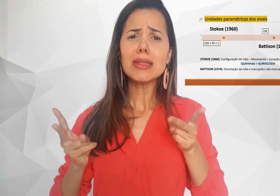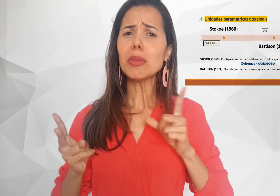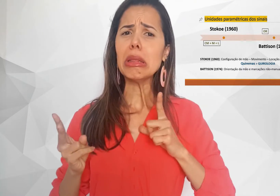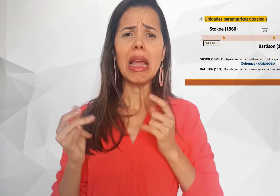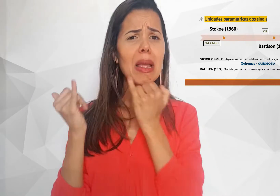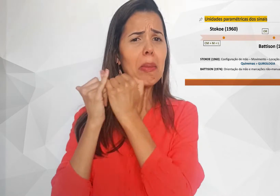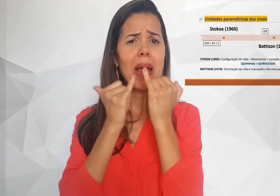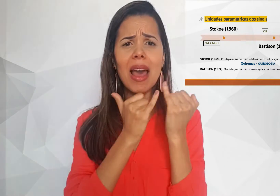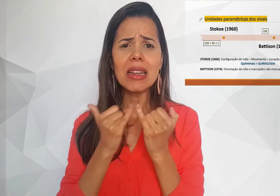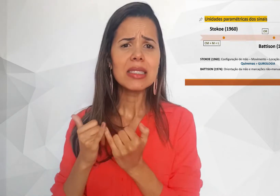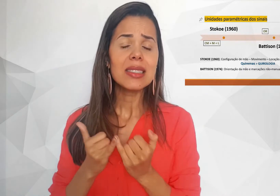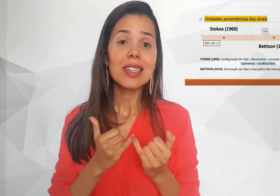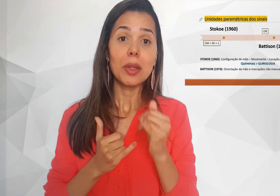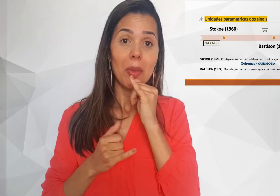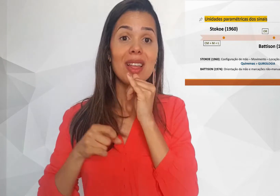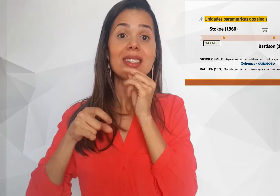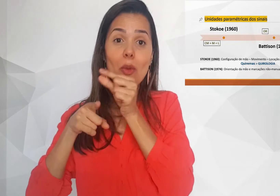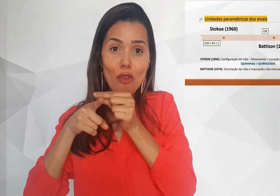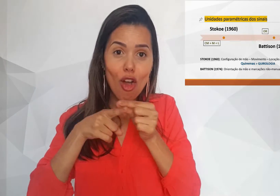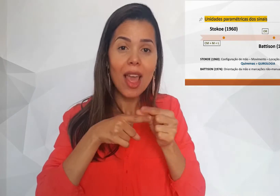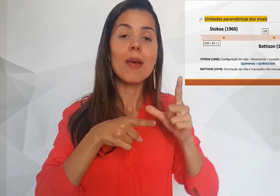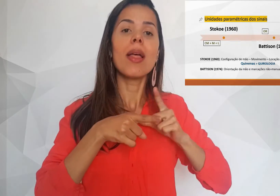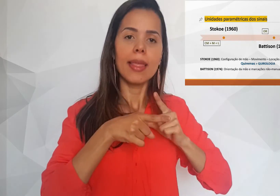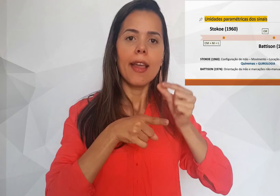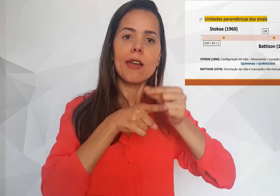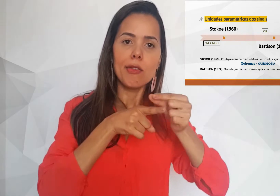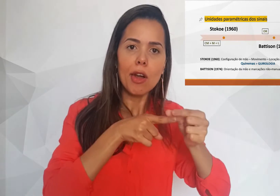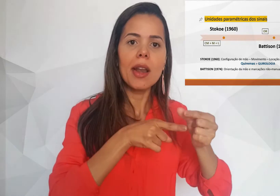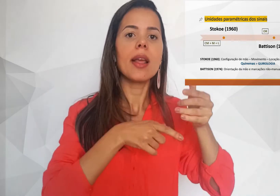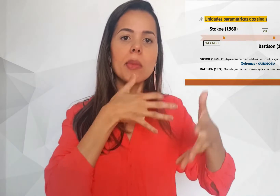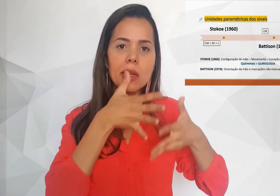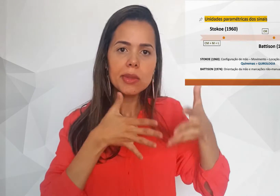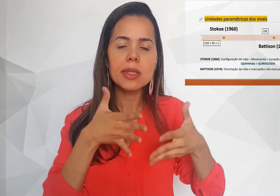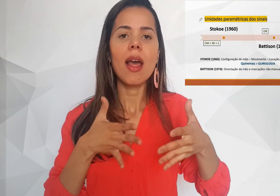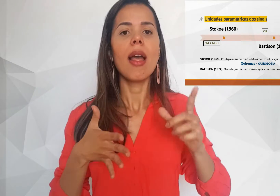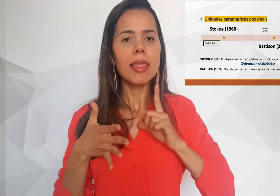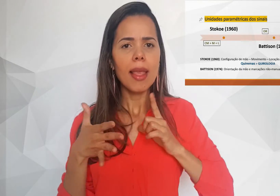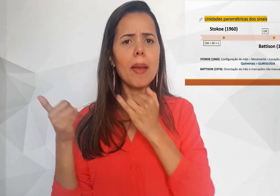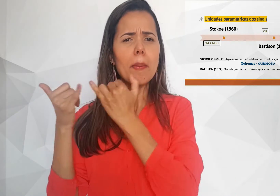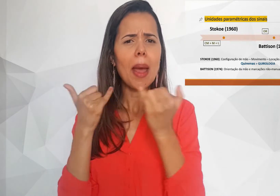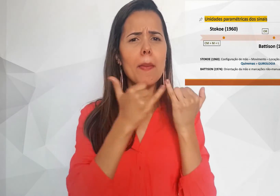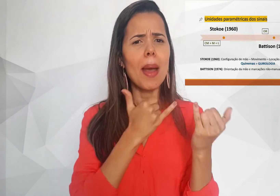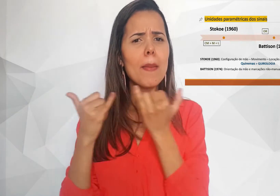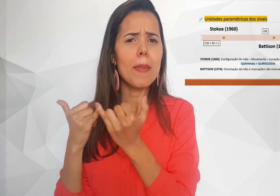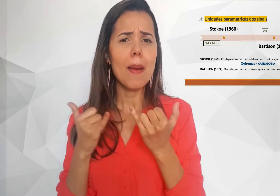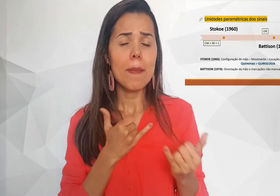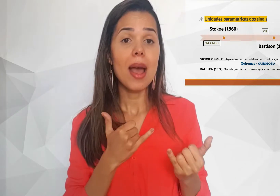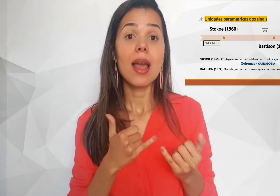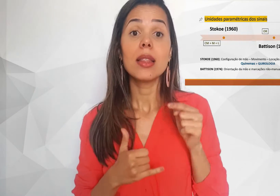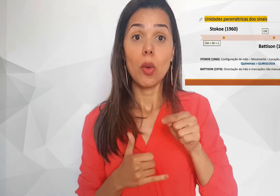que seria paralelo aos fonemas nas línguas orais, né? Quais seriam essas unidades mínimas. Stokely,